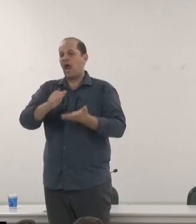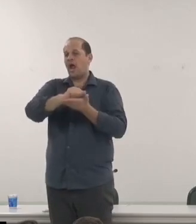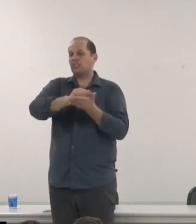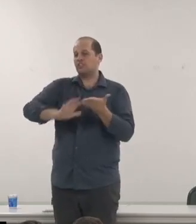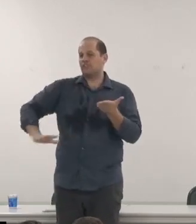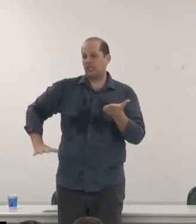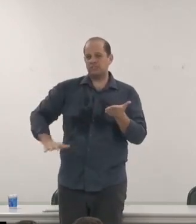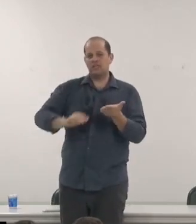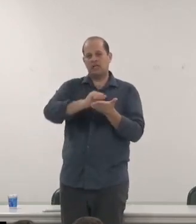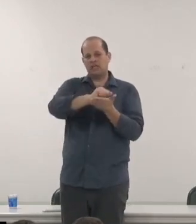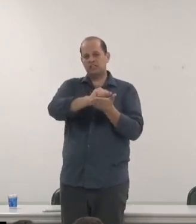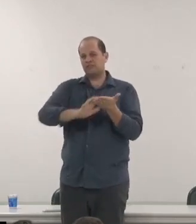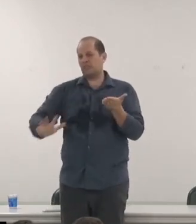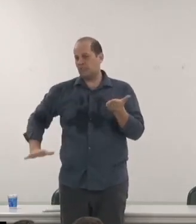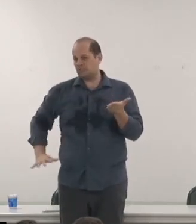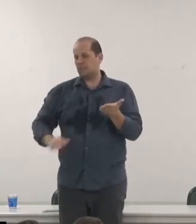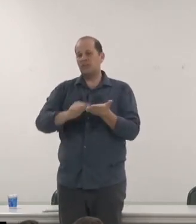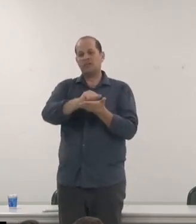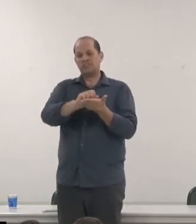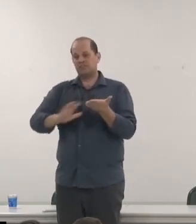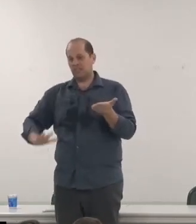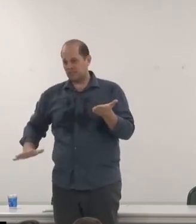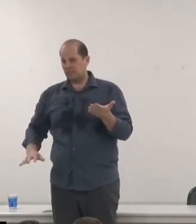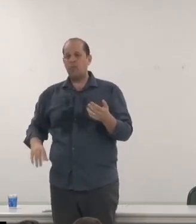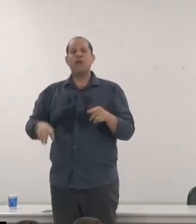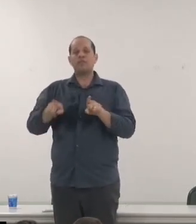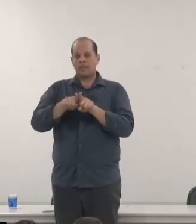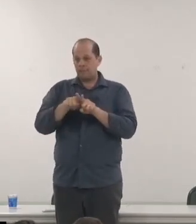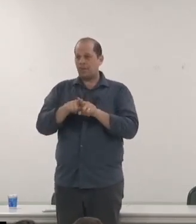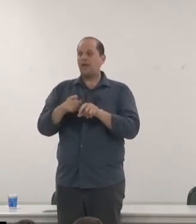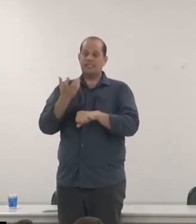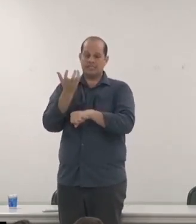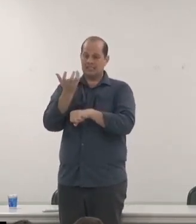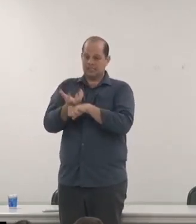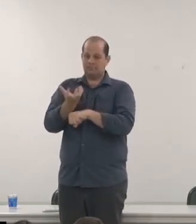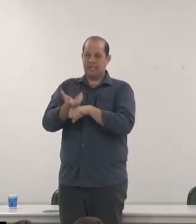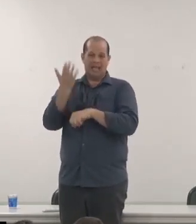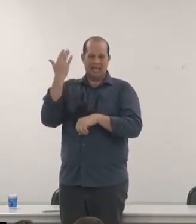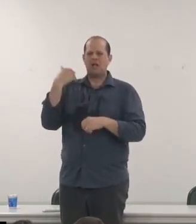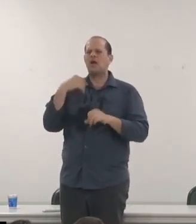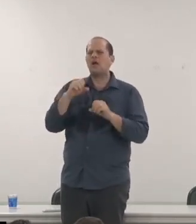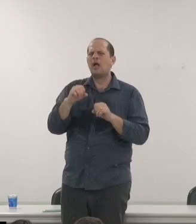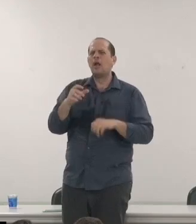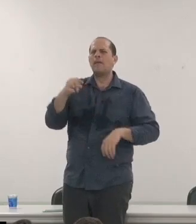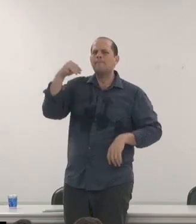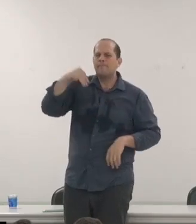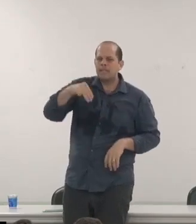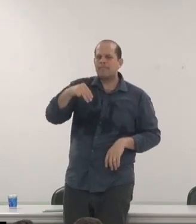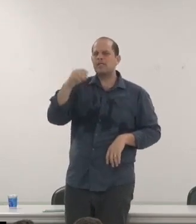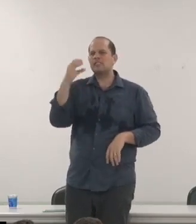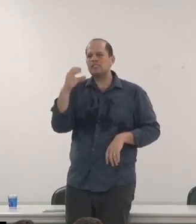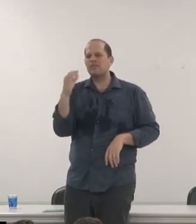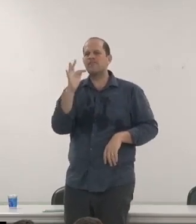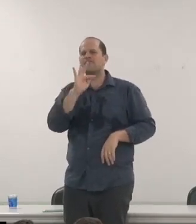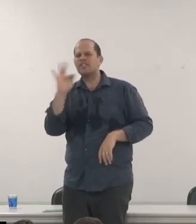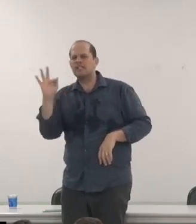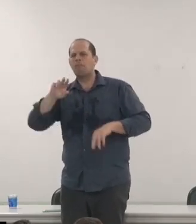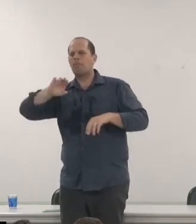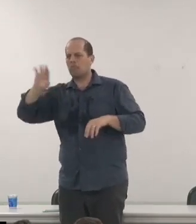depois, atualmente usa-se bastante aluno com A no braço, atividade, por exemplo, disciplina. Antes a gente fazia